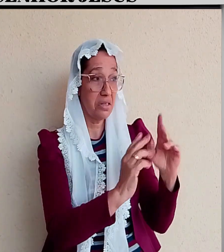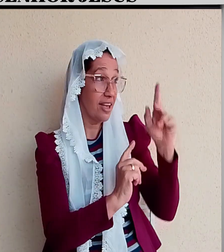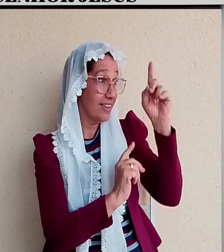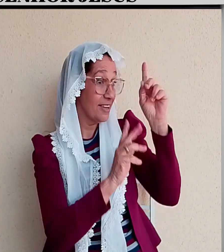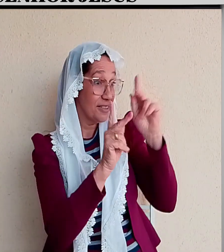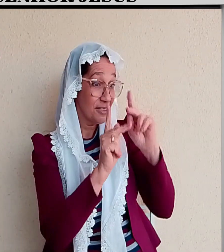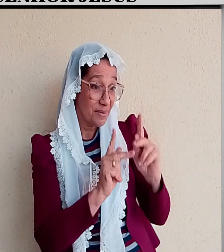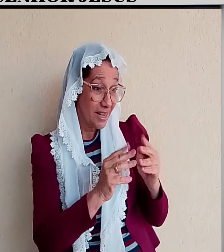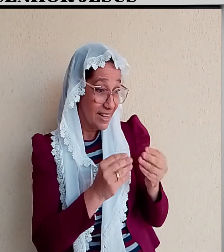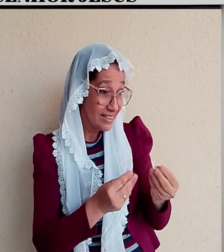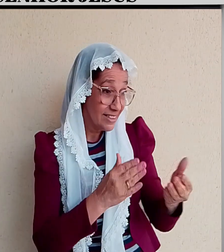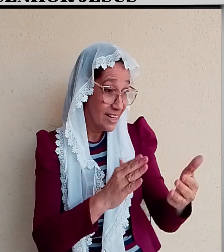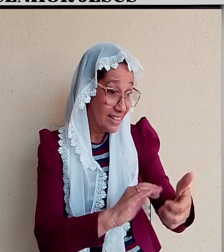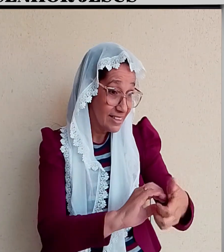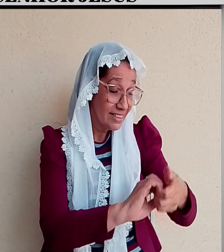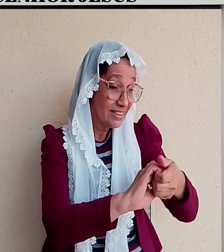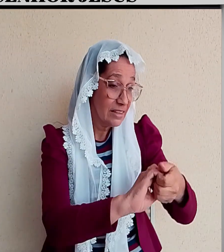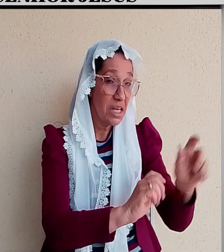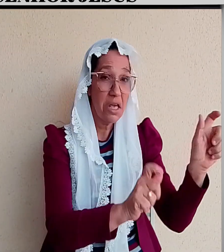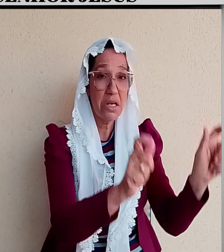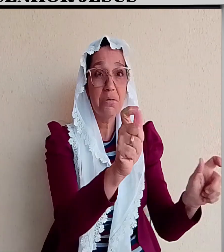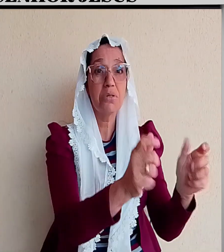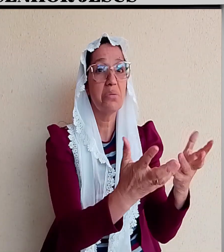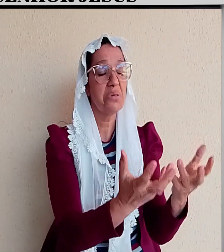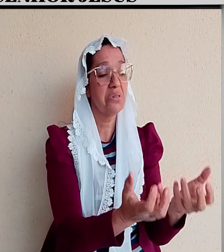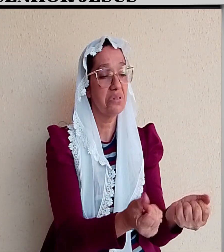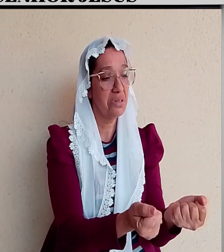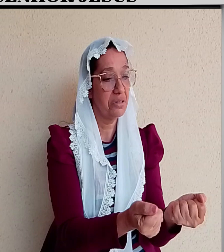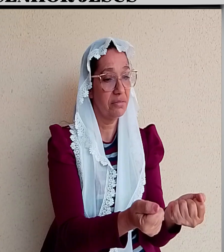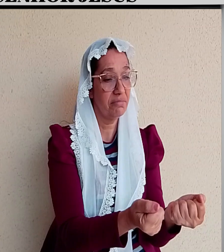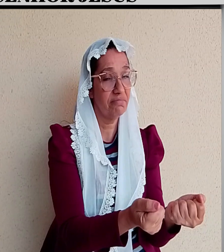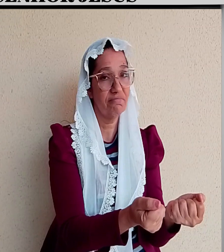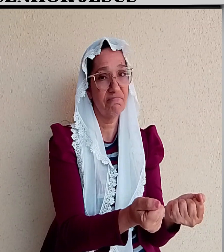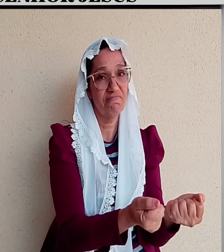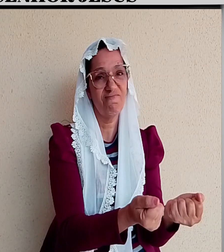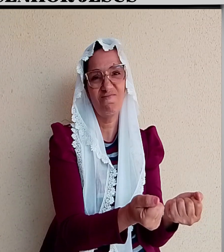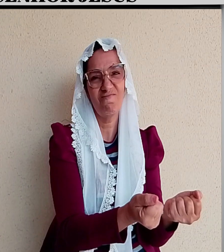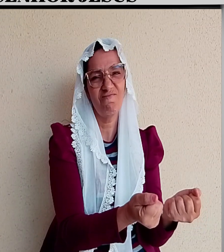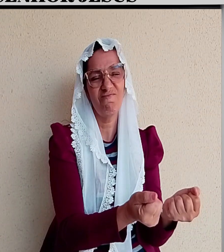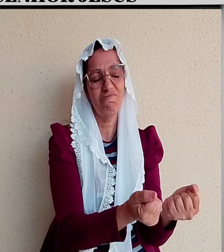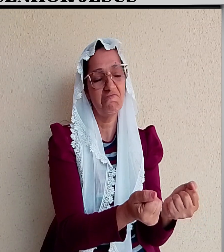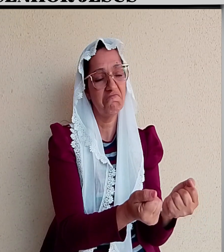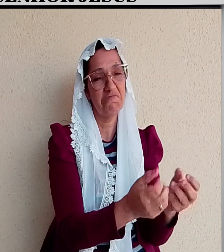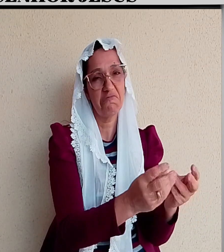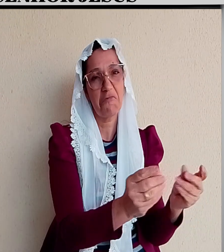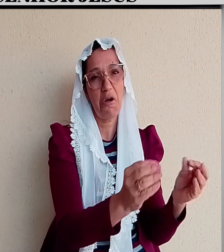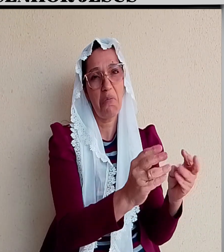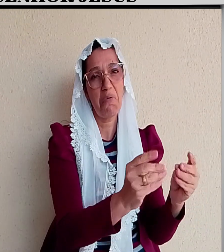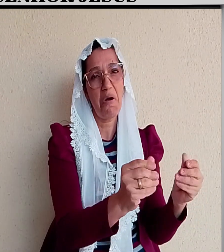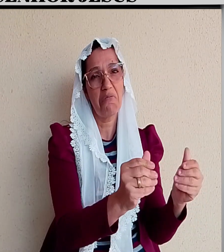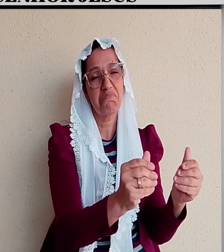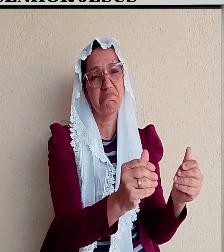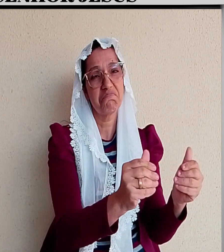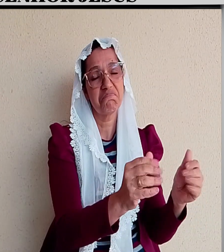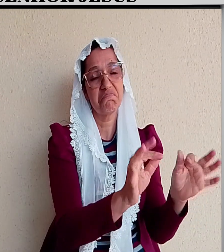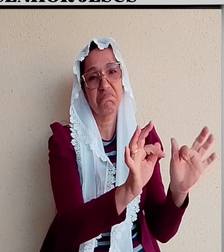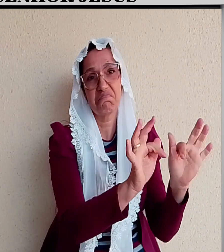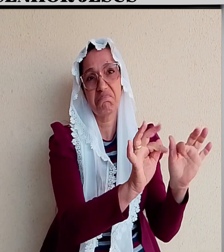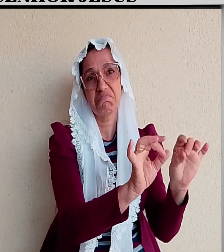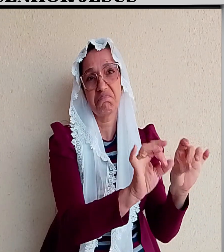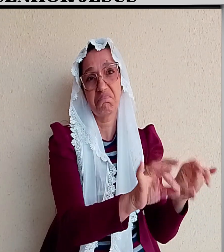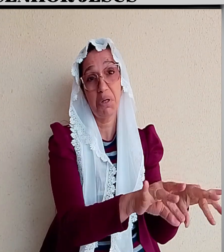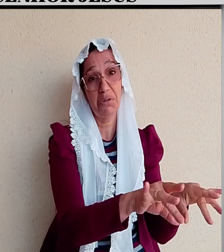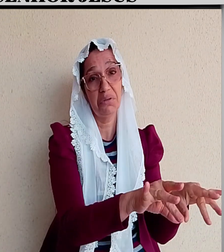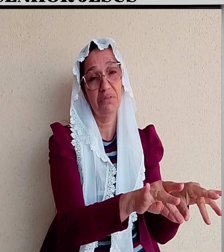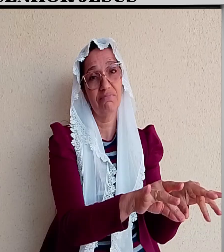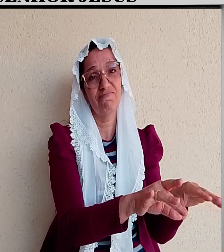esse recado, aleluia. E que hoje venha anunciar, aleluia, é chegado o meu reino, aleluia, na tua vida. É